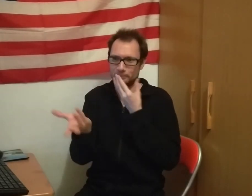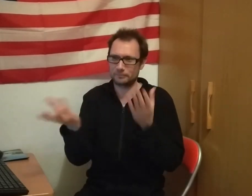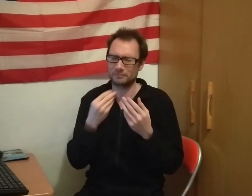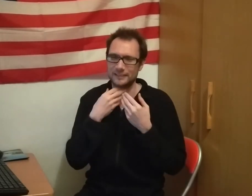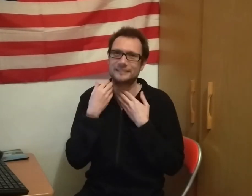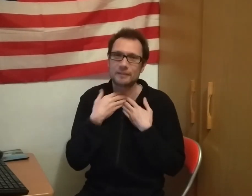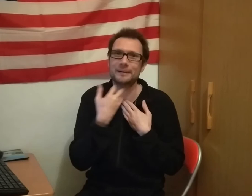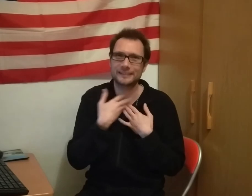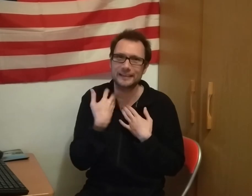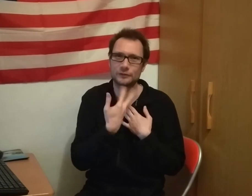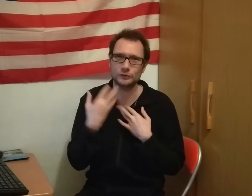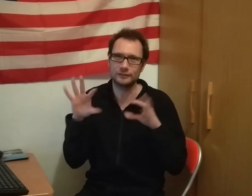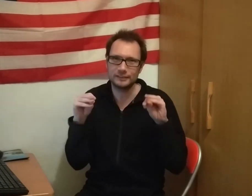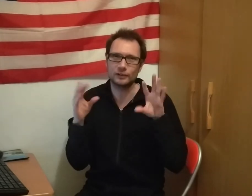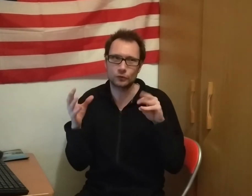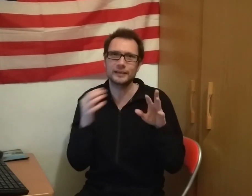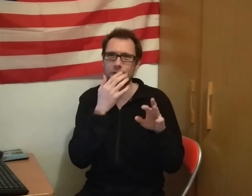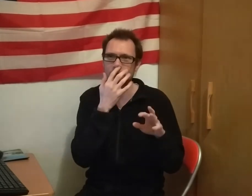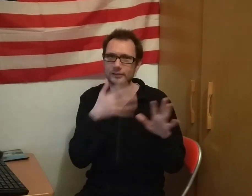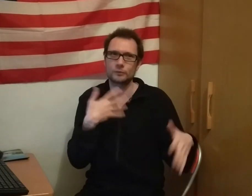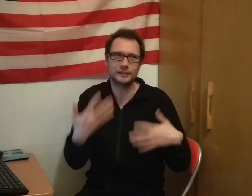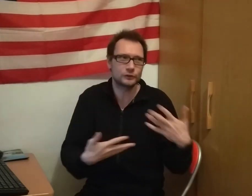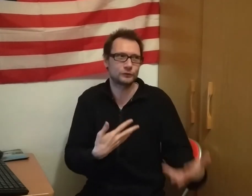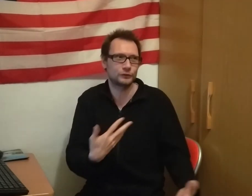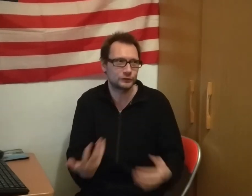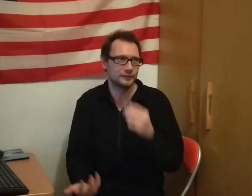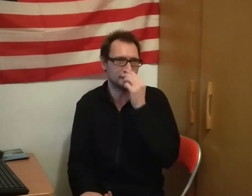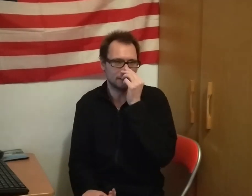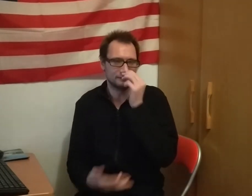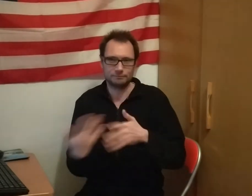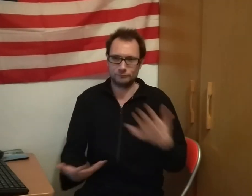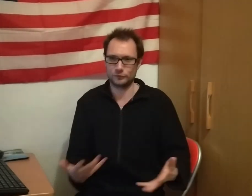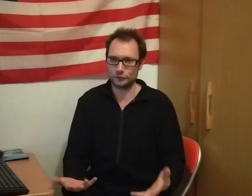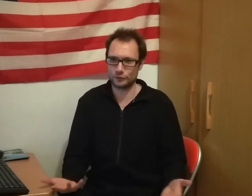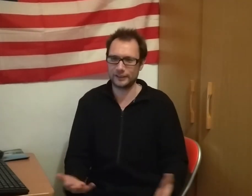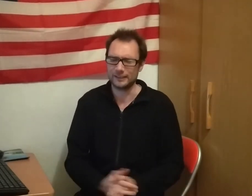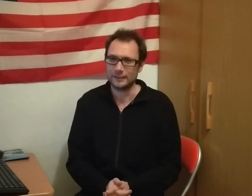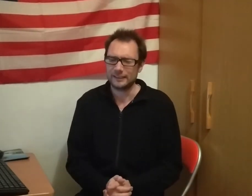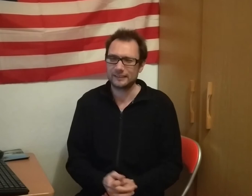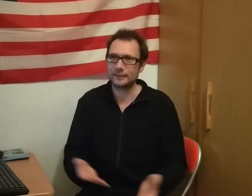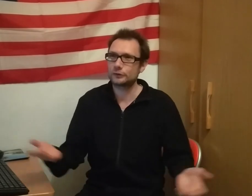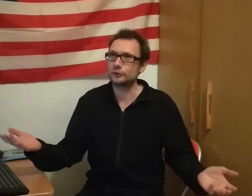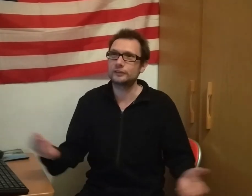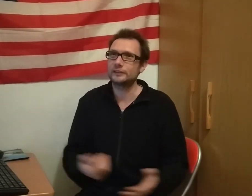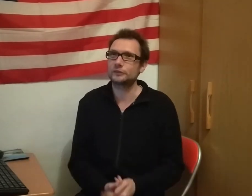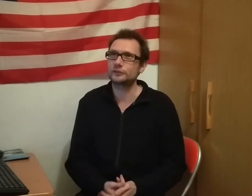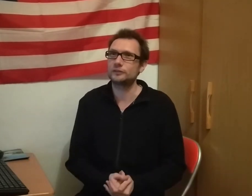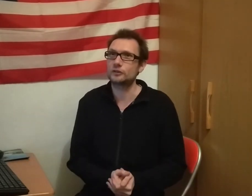no estaba practicando el ventriloquía, entonces como que no sé. Y entonces no sé, yo